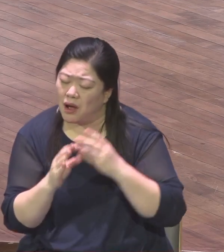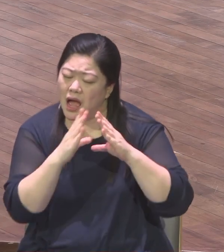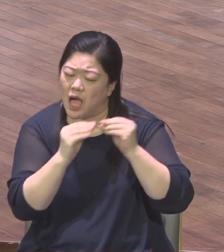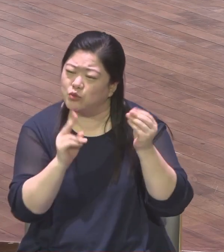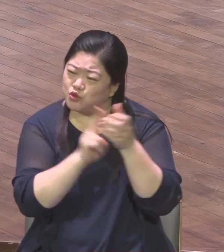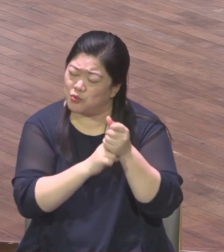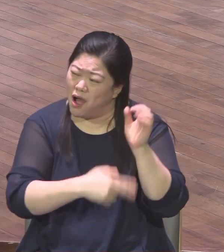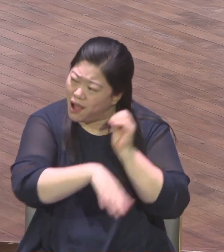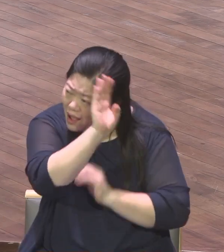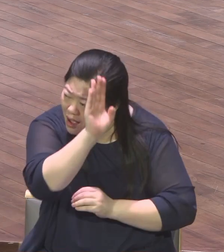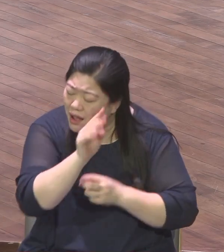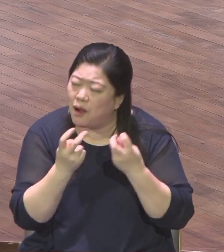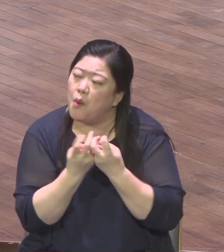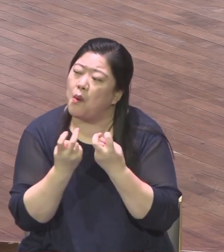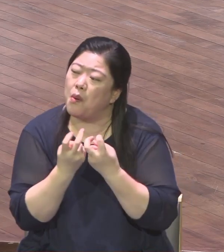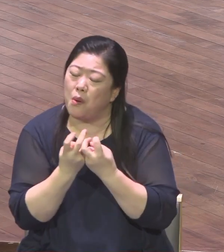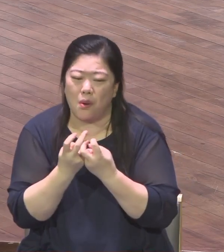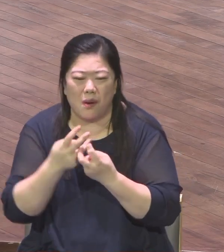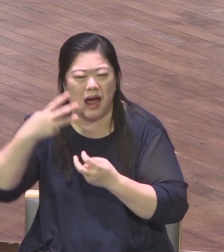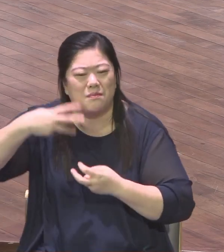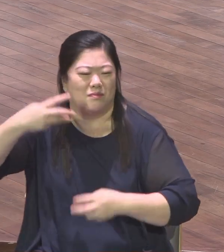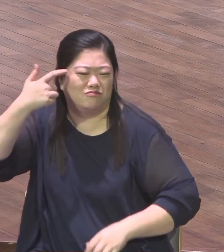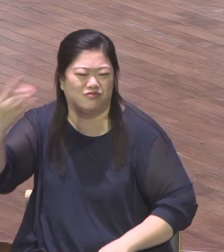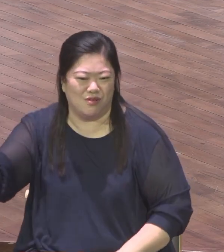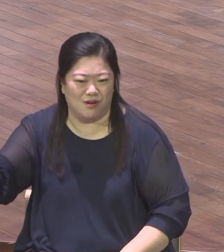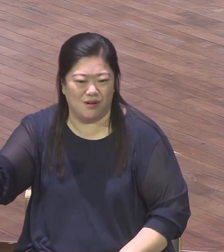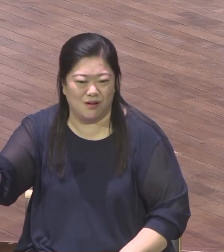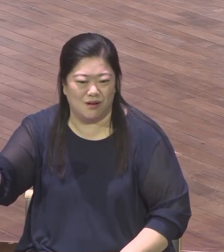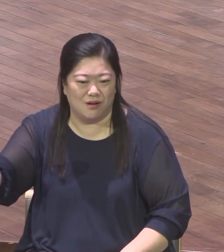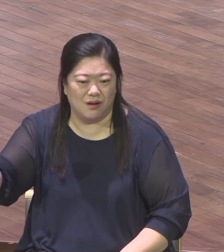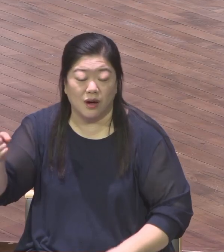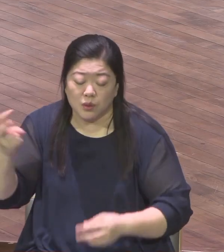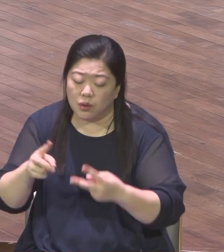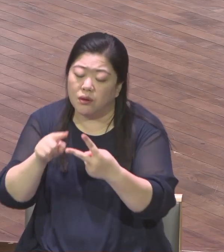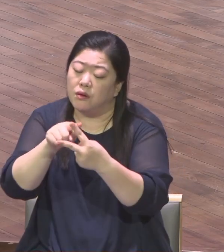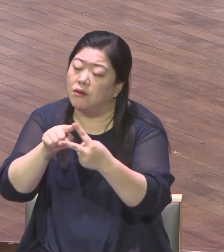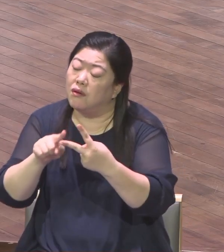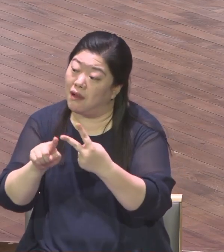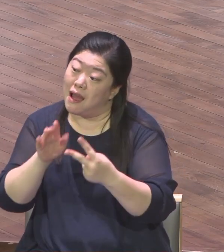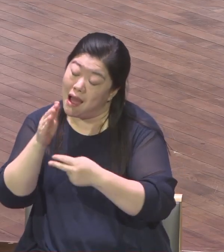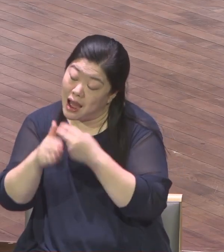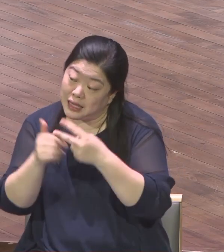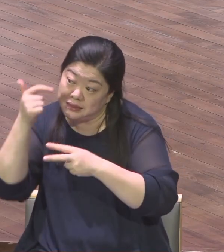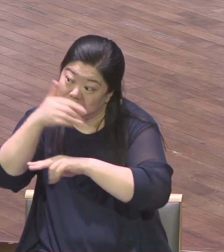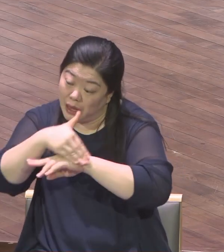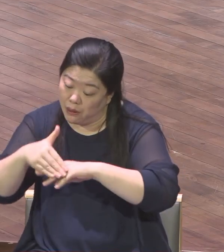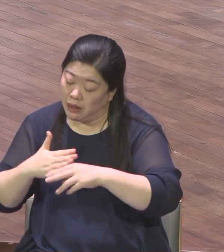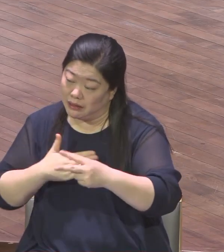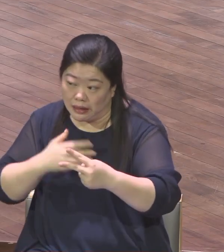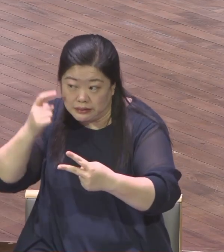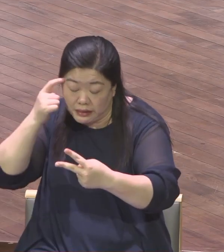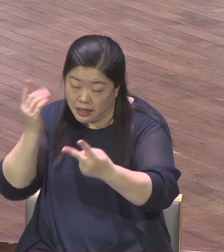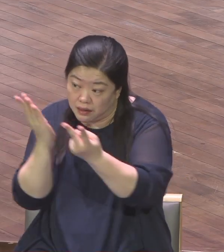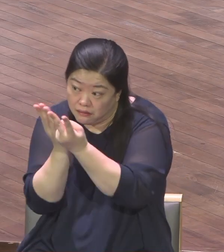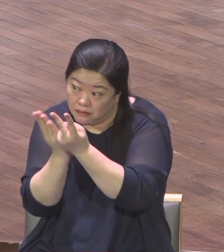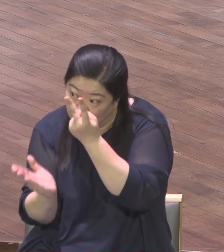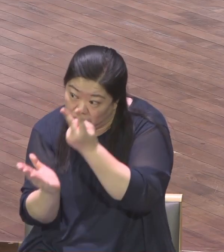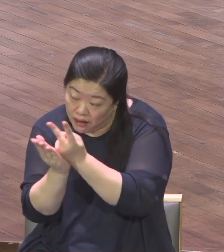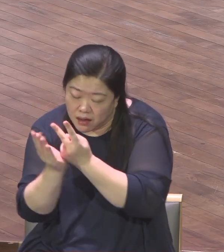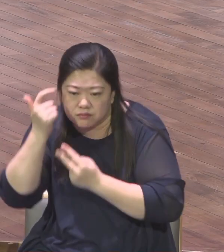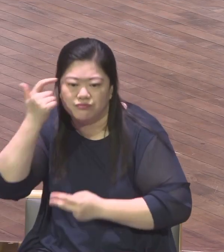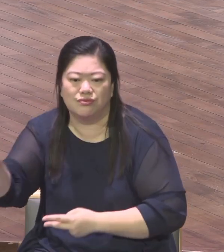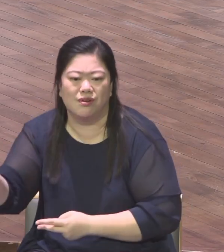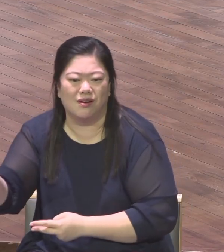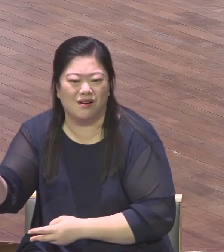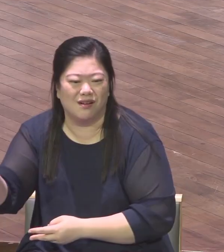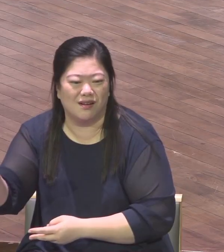어디로 가는 게 좋으냐? 그리고 하나님 뜻이 어디 있는지 좀 가르쳐 달라. 가는 게 좋으냐, 안 가는 게 좋으냐?